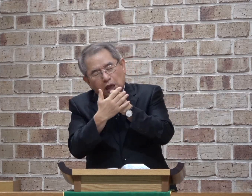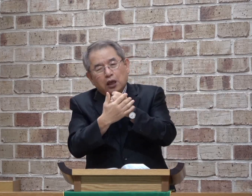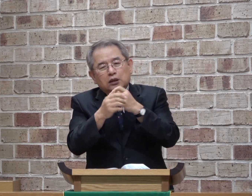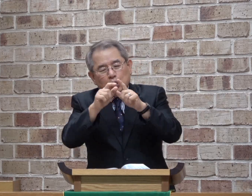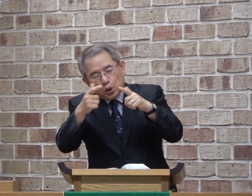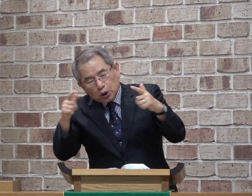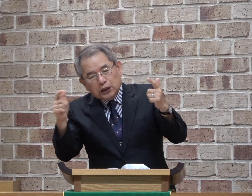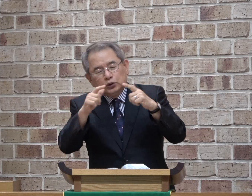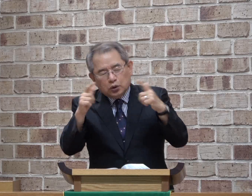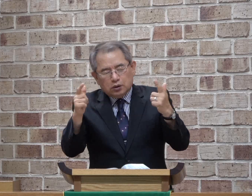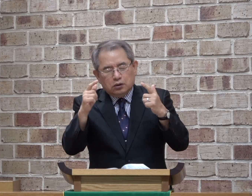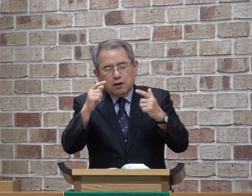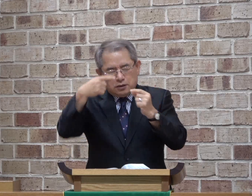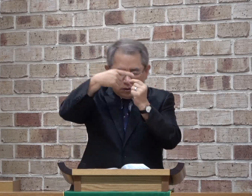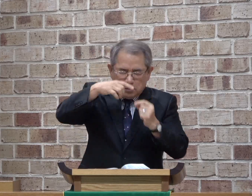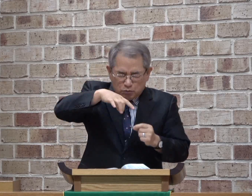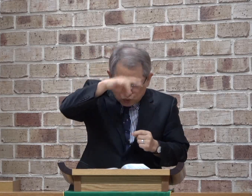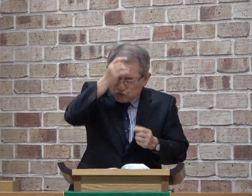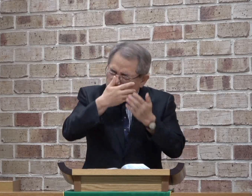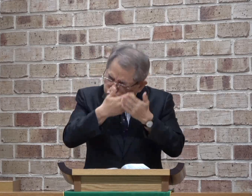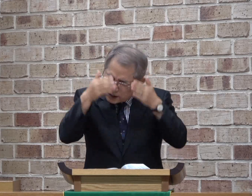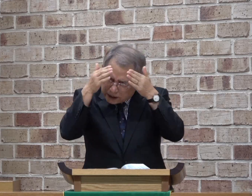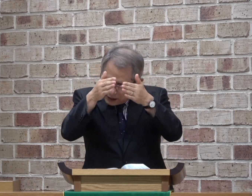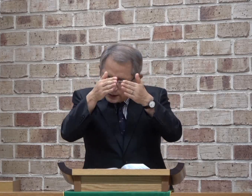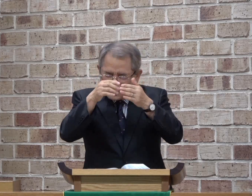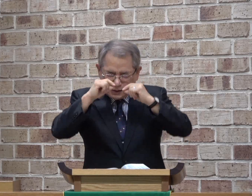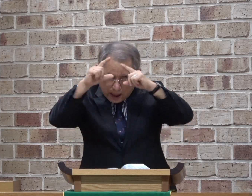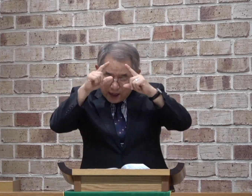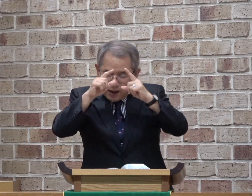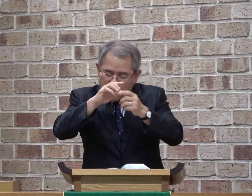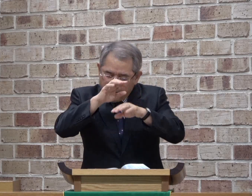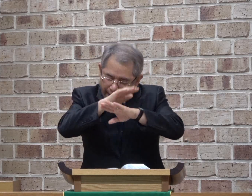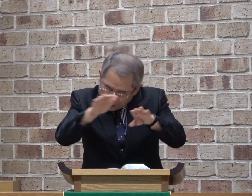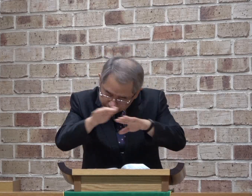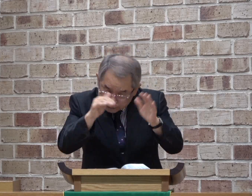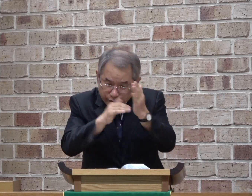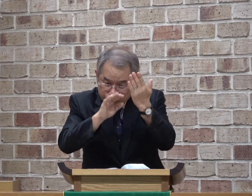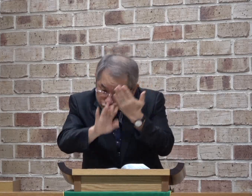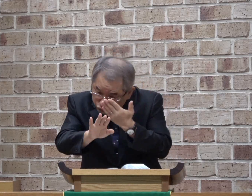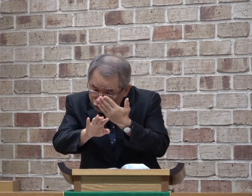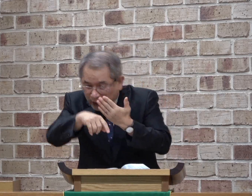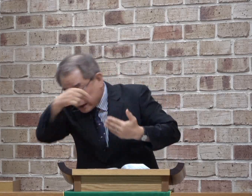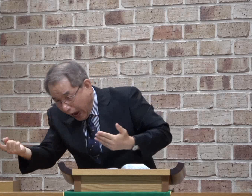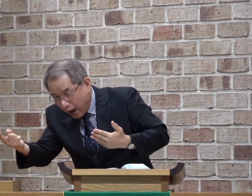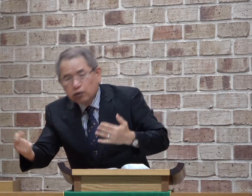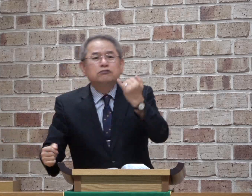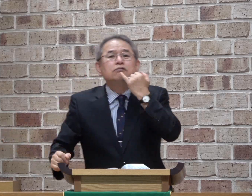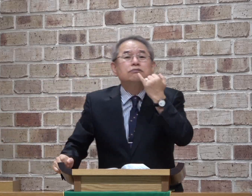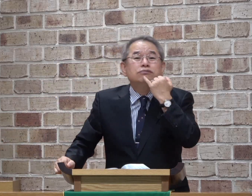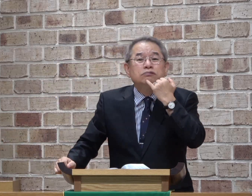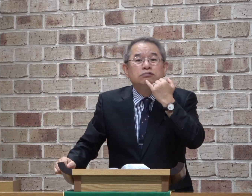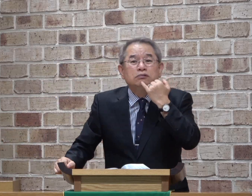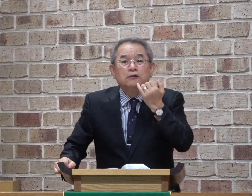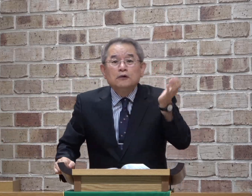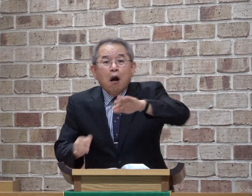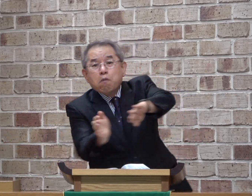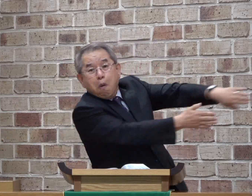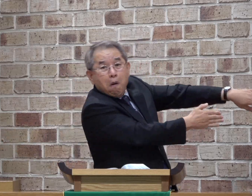은혜, 그것이 가장 먼저 우선이 되고 그것에 집중되어야 되는데, 그런 다음에 우리가 교제하고 만남을 가지는